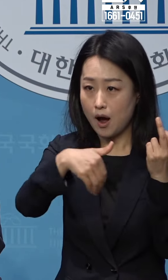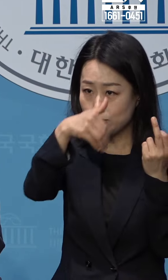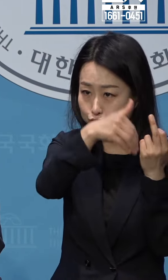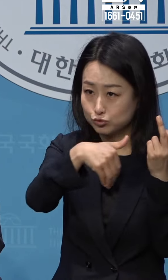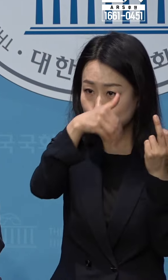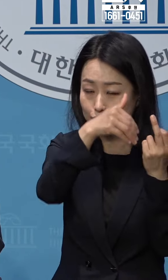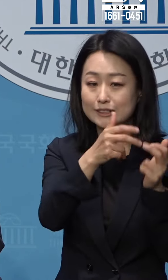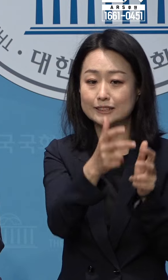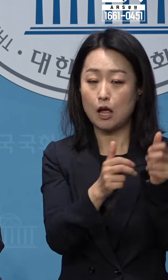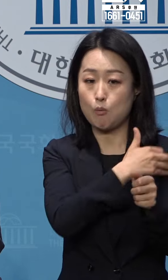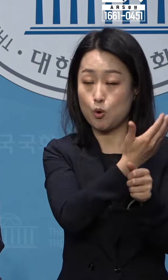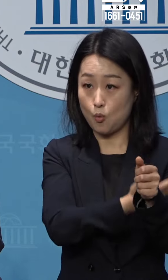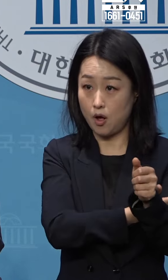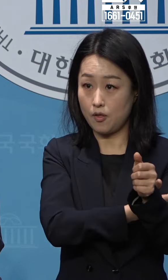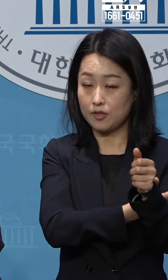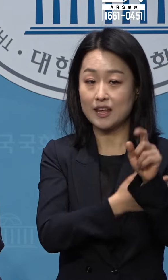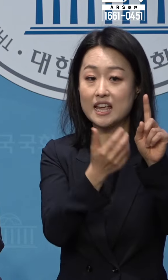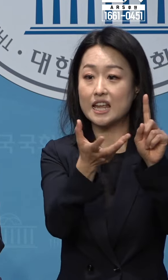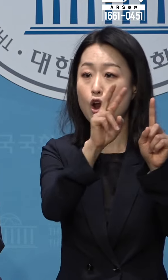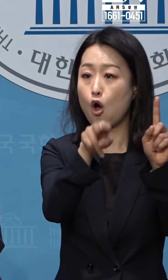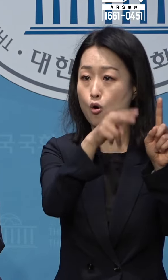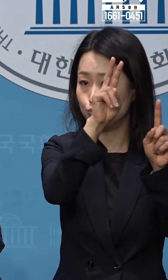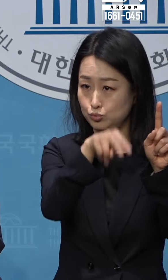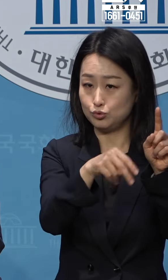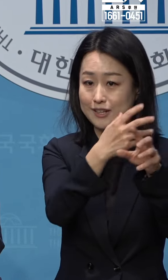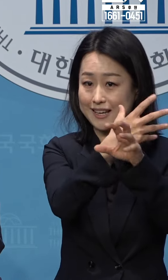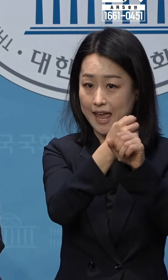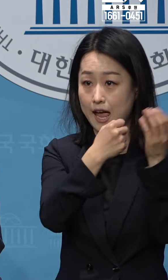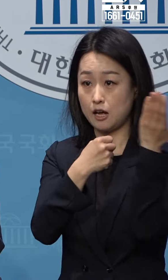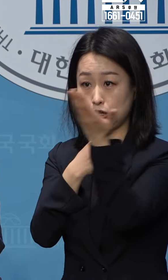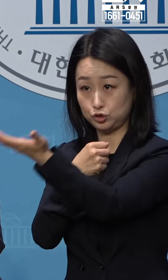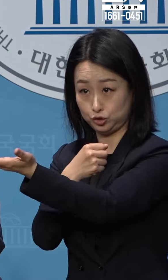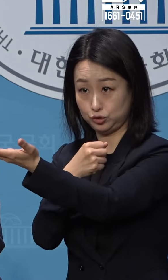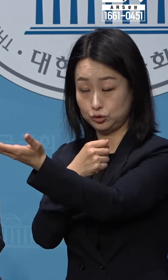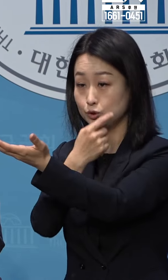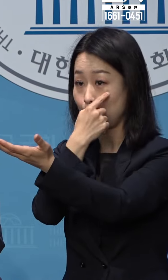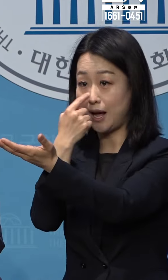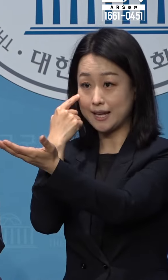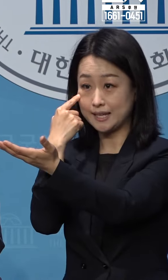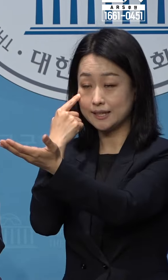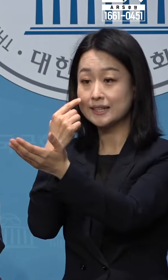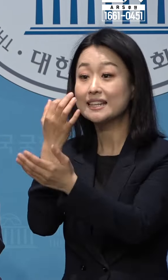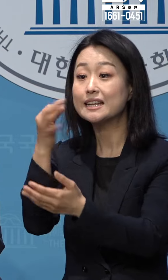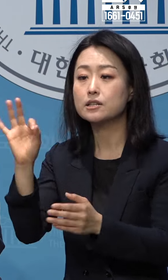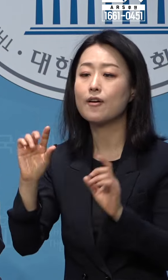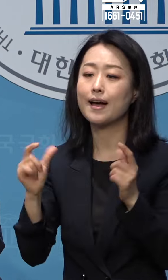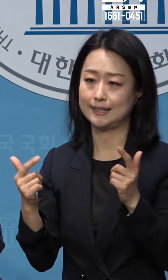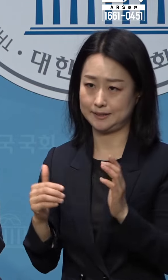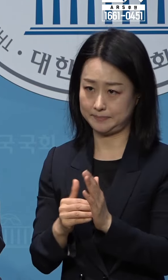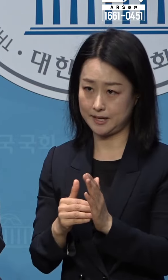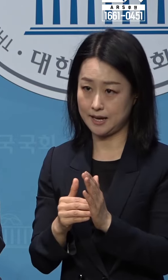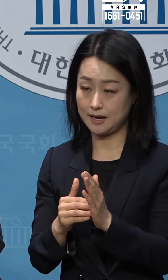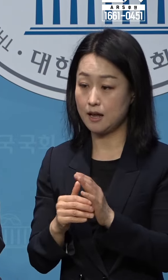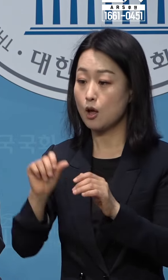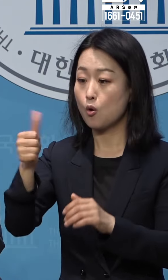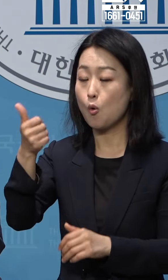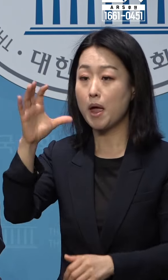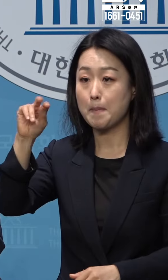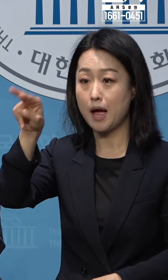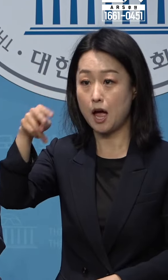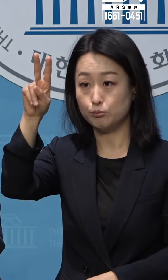등 사업권을 1억 불에 계약했다는 사실을 인정하지 않았습니다 500만